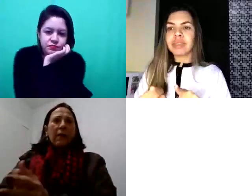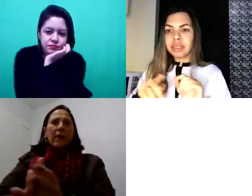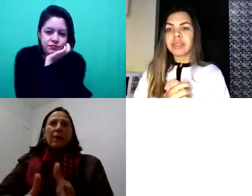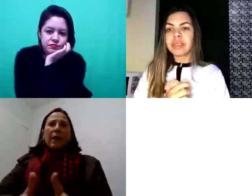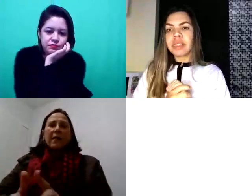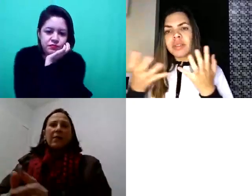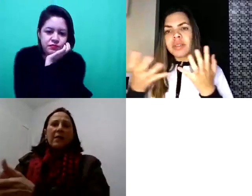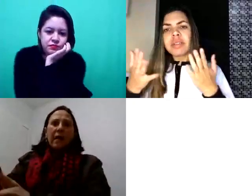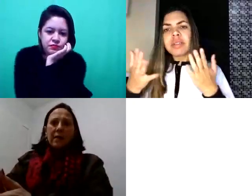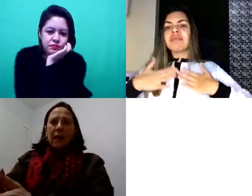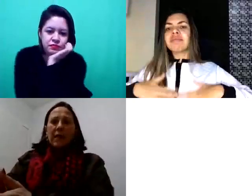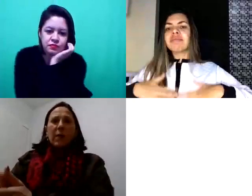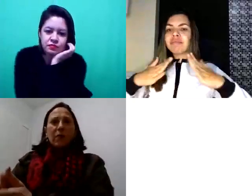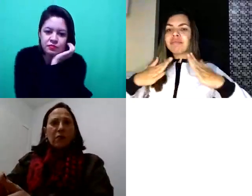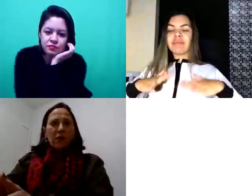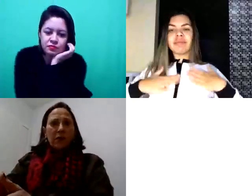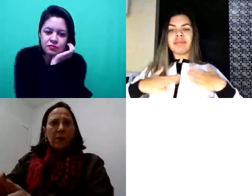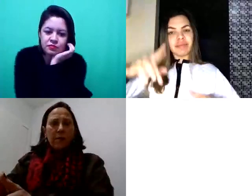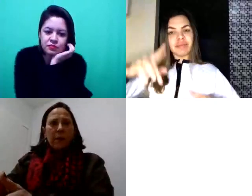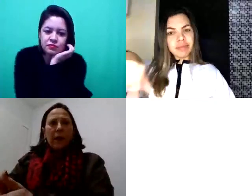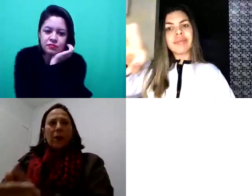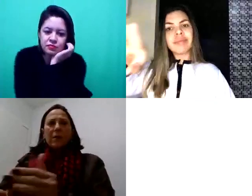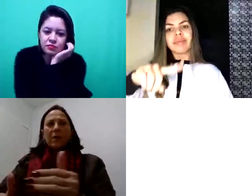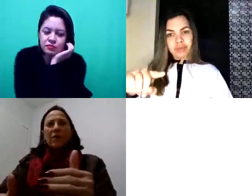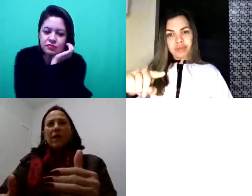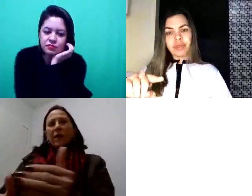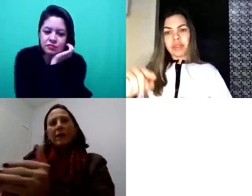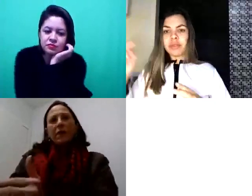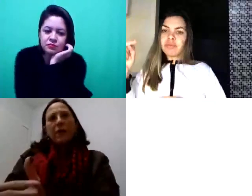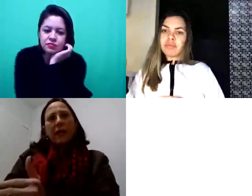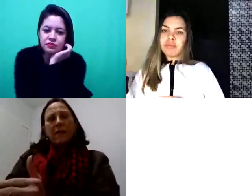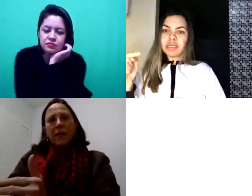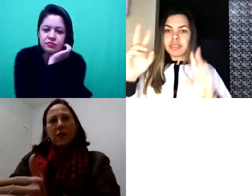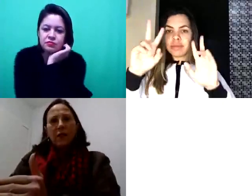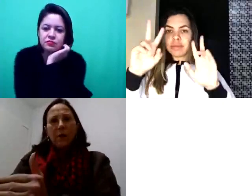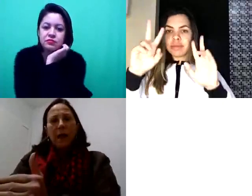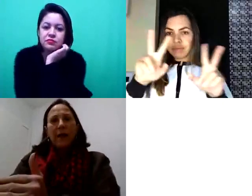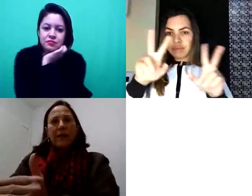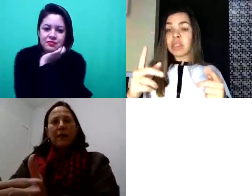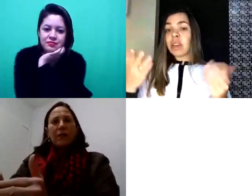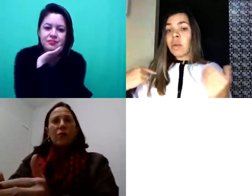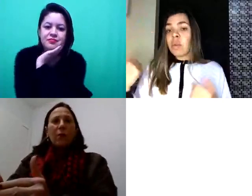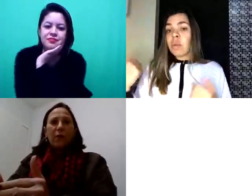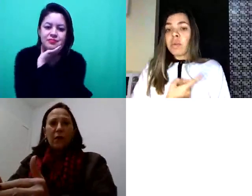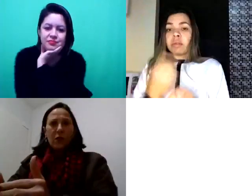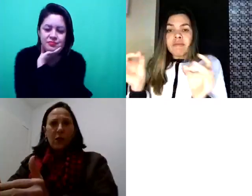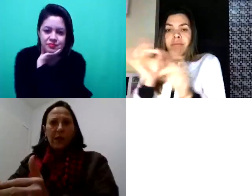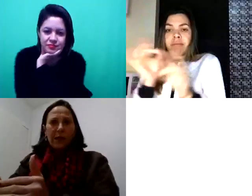Quero tranquilizar vocês a respeito disso. Nós estamos finalizando um teste seletivo para a seleção de professores